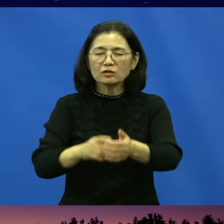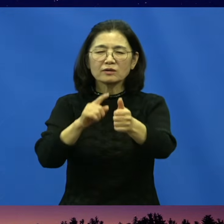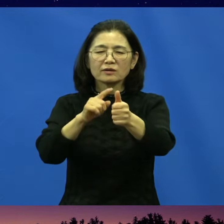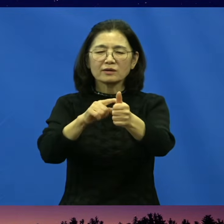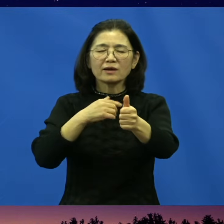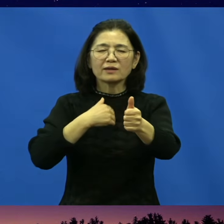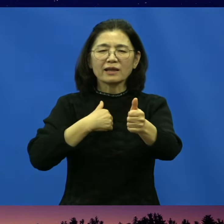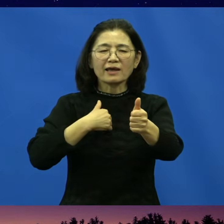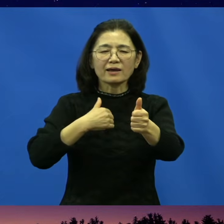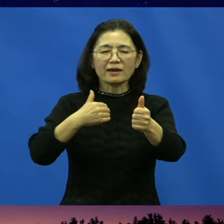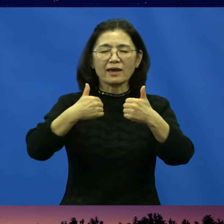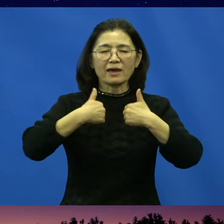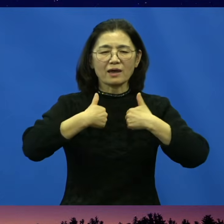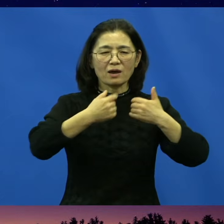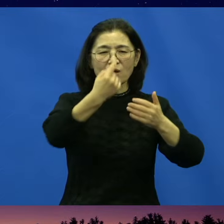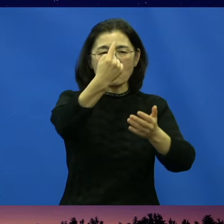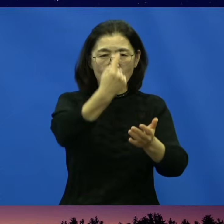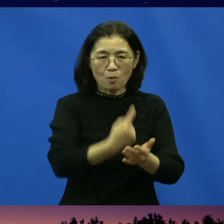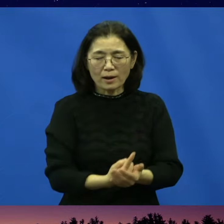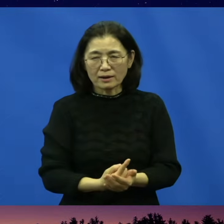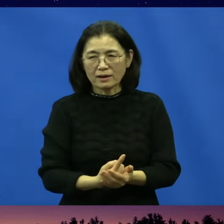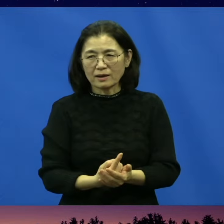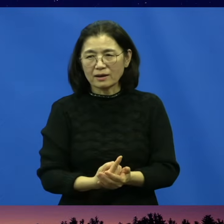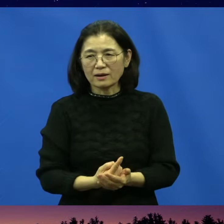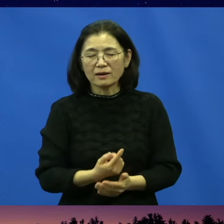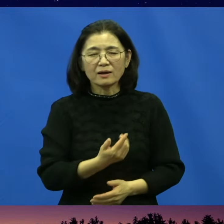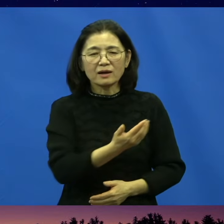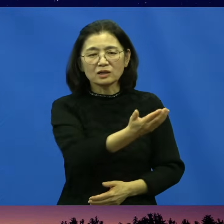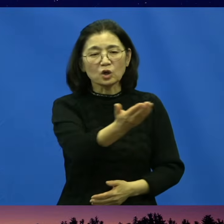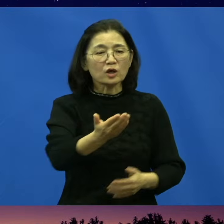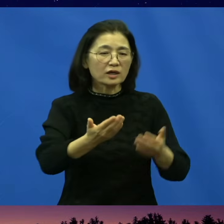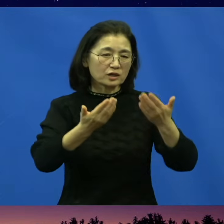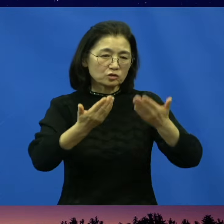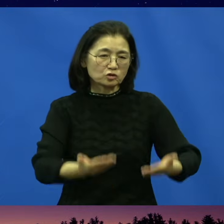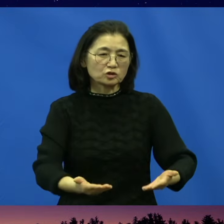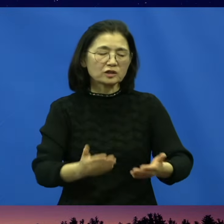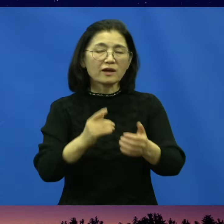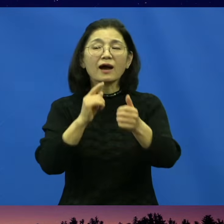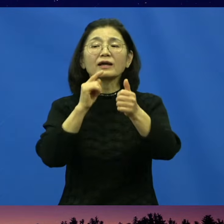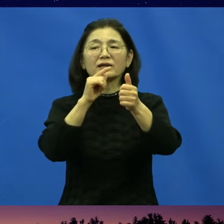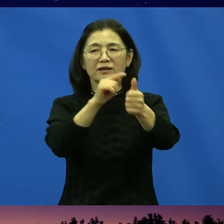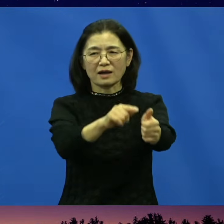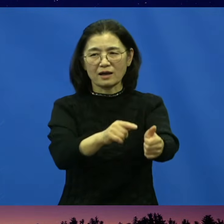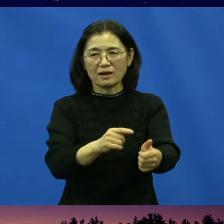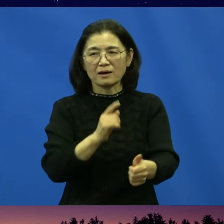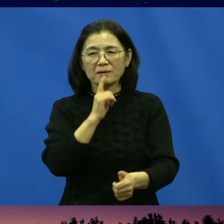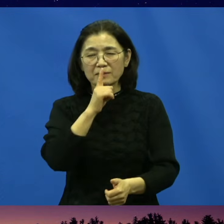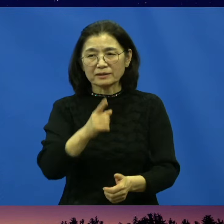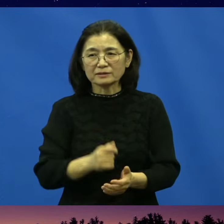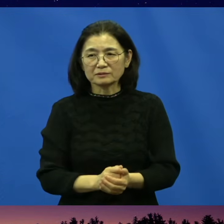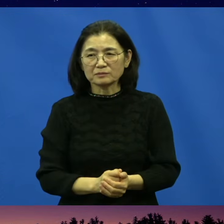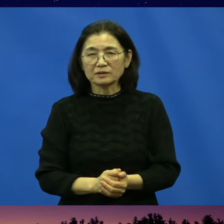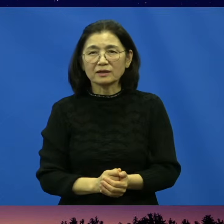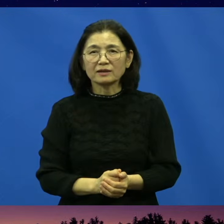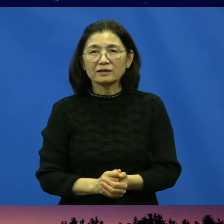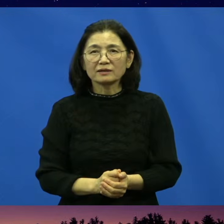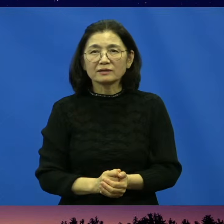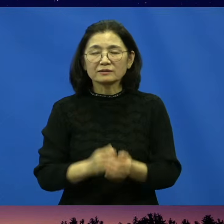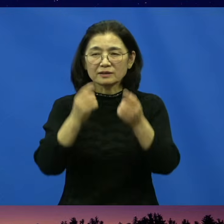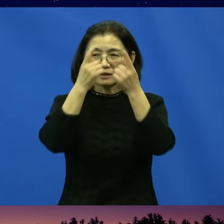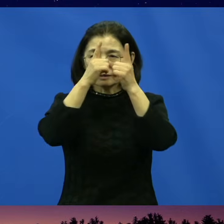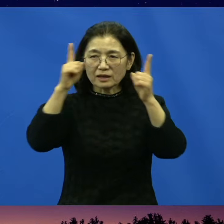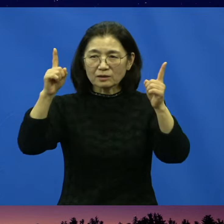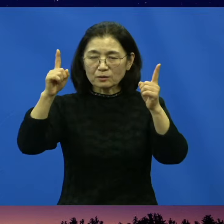내가 너를 쉬게 하리라, 주님 말씀으로 만나 주셨습니다. 여러분, 그 이후에 내 삶에 찾아오는 많은 어려움과